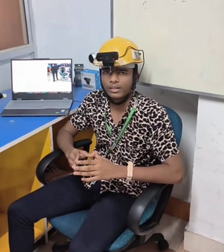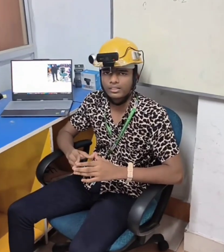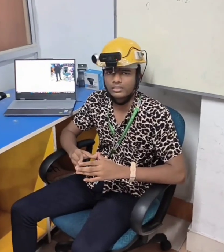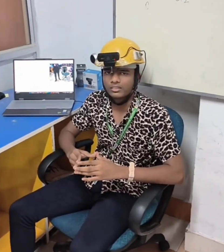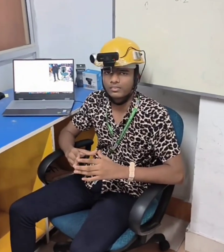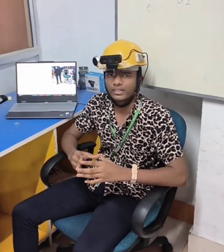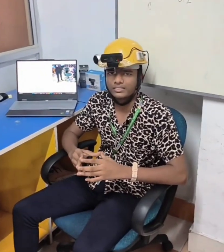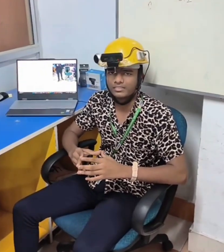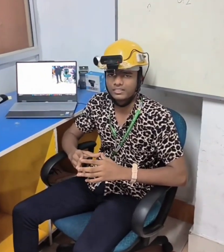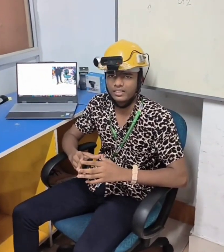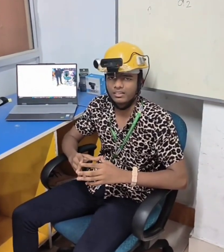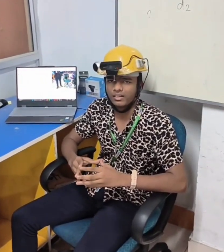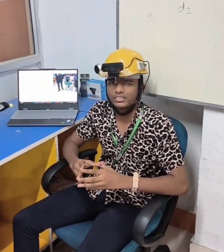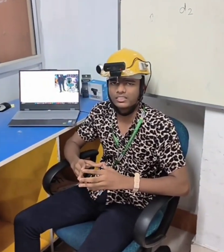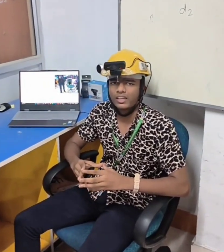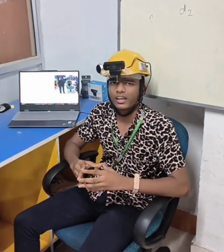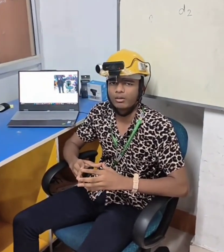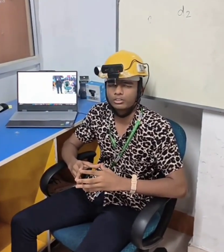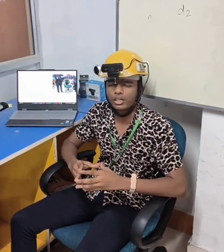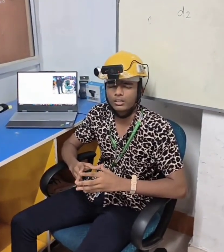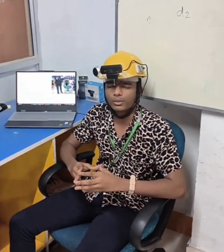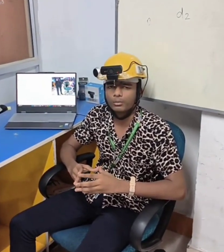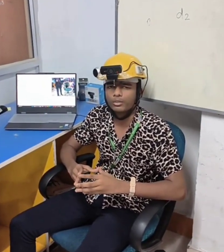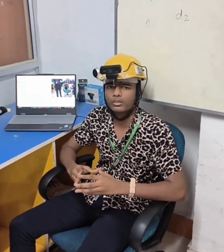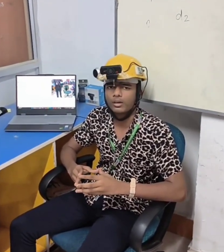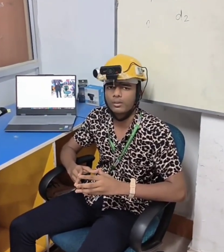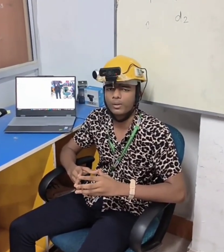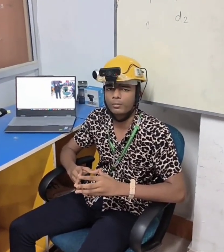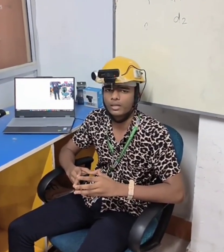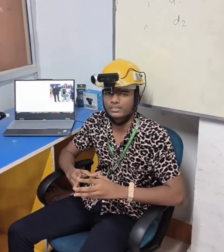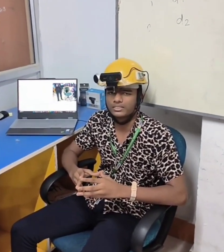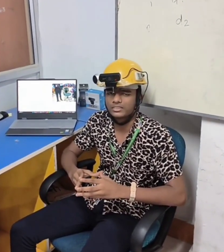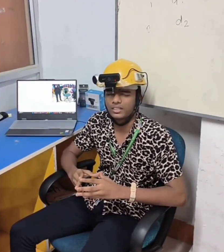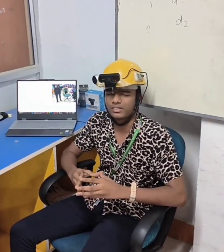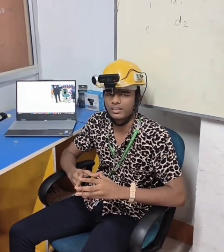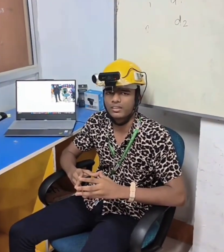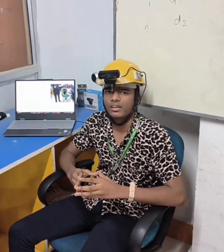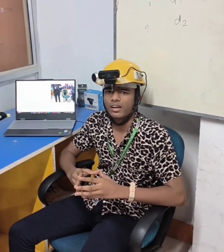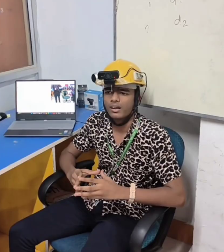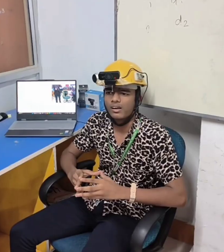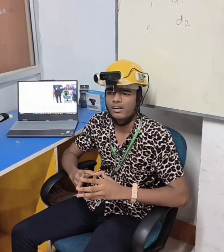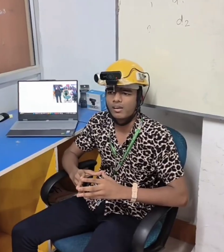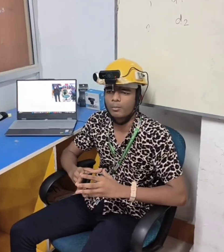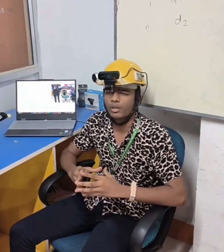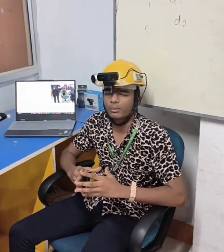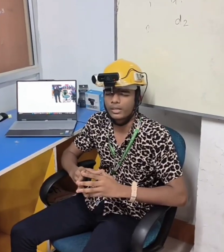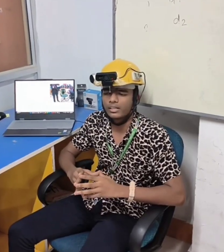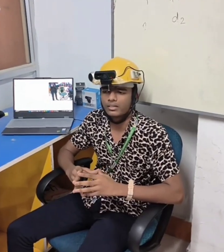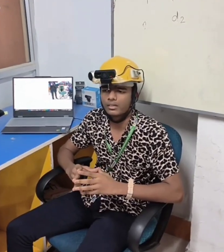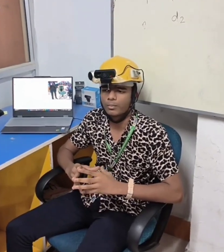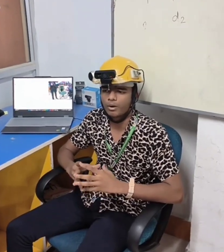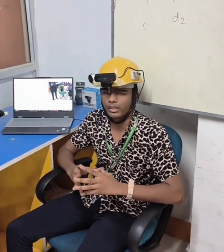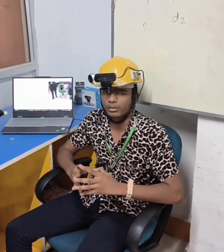என் பேர் மகாராஜா, ட்ரான்சிவர் இன்ஜினியரிங் காலேஜ். என்னோடய ஸ்டார்ட் அப் நேம் வந்து பர்பிள் ஹேண்ட்ஸ் டெக். இப்போ நாங்கள் பண்ணியிருக்க ப்ராடக்ட்